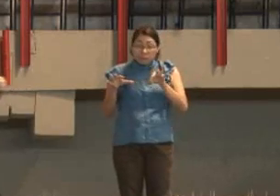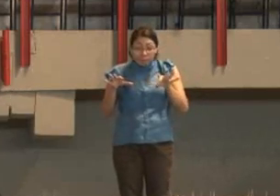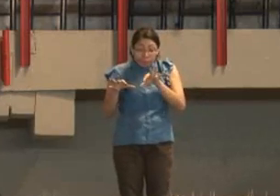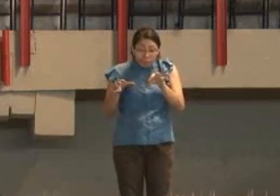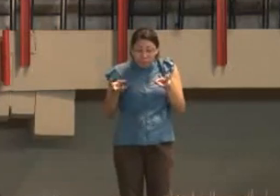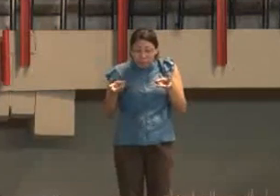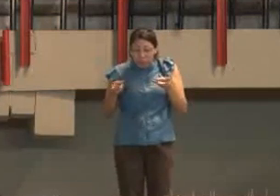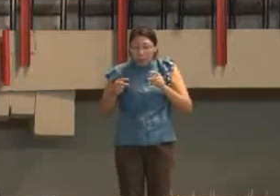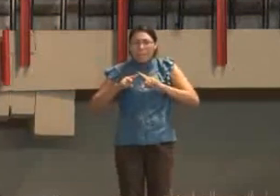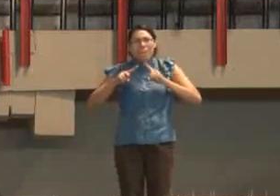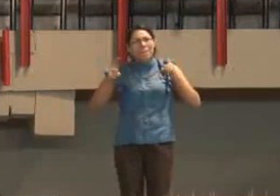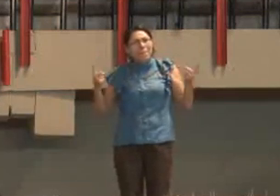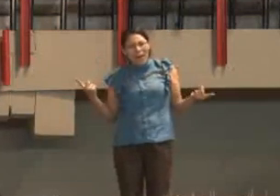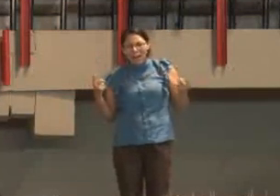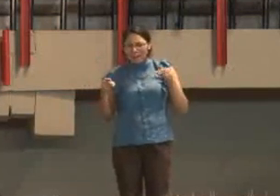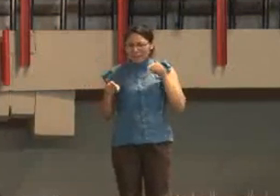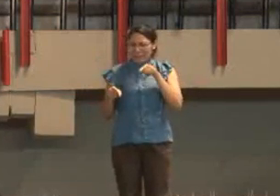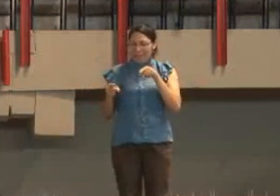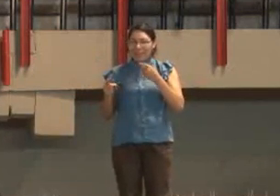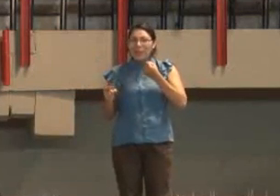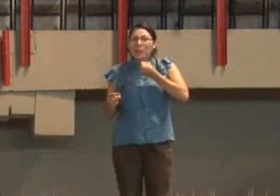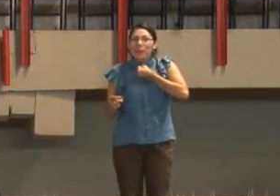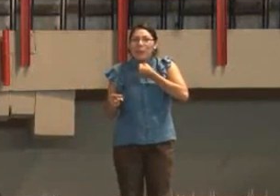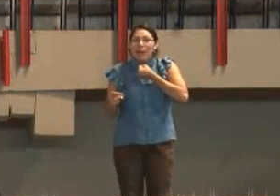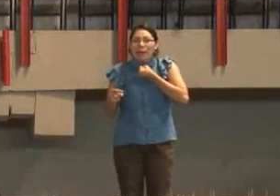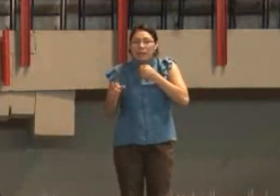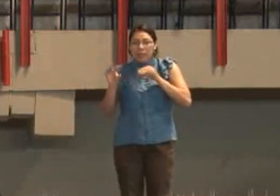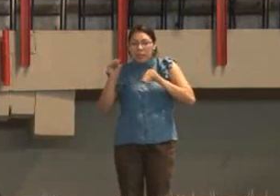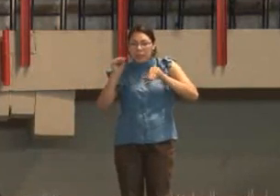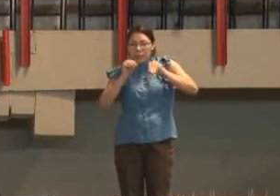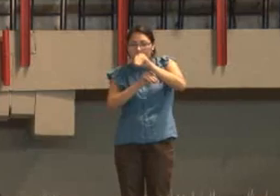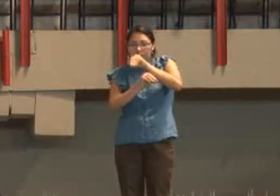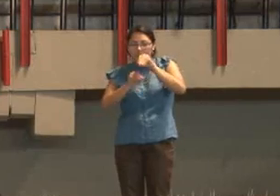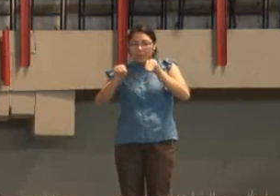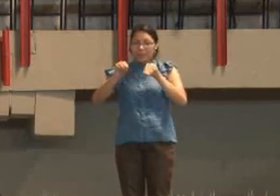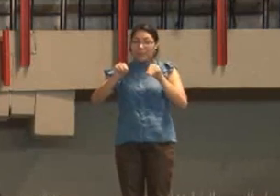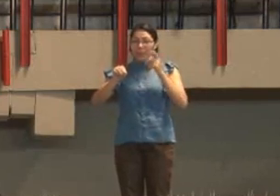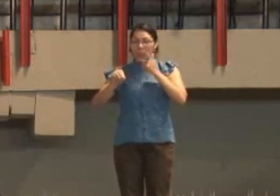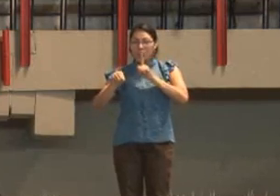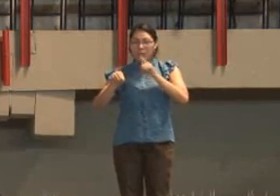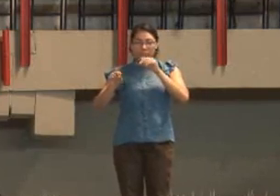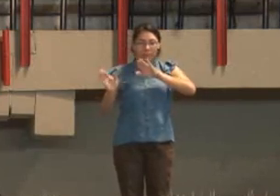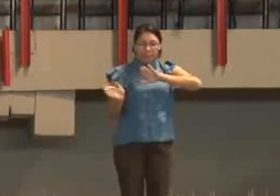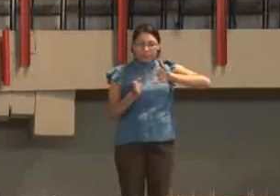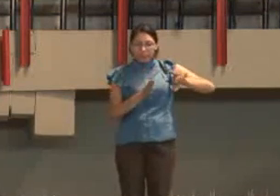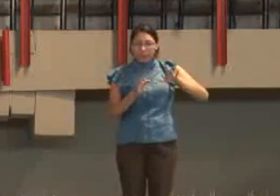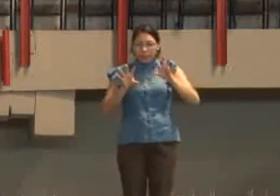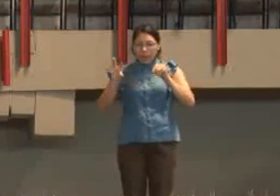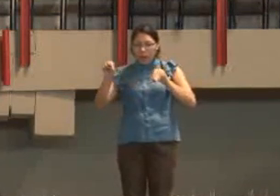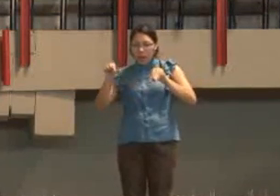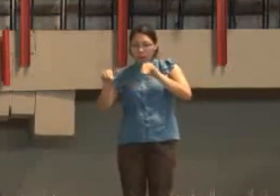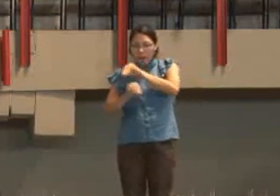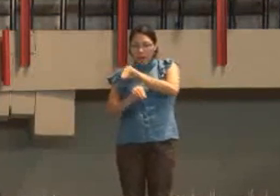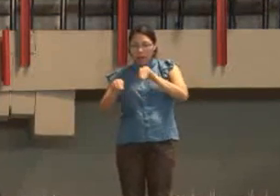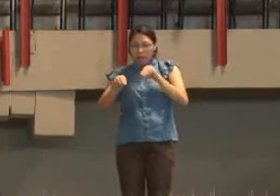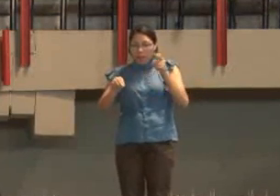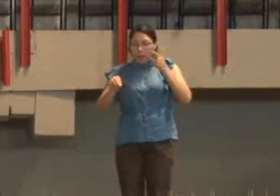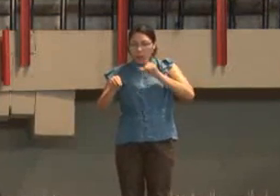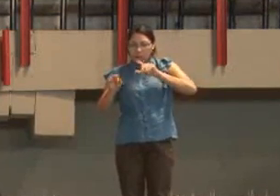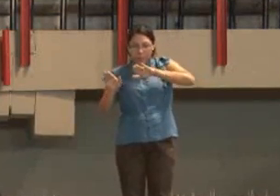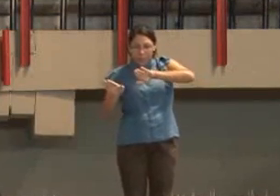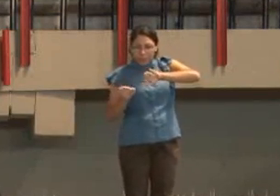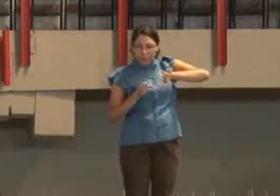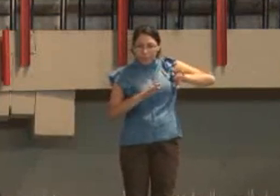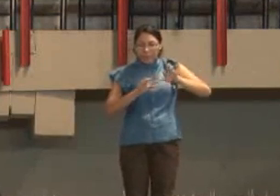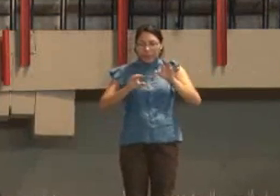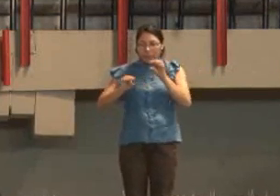palito. Só que numa situação dessa, perguntar quantas placas diferentes a gente pode formar, a gente tem que perceber que a contagem direta